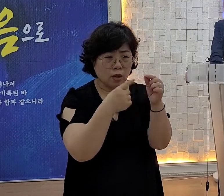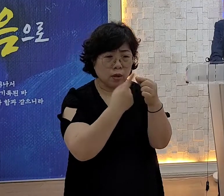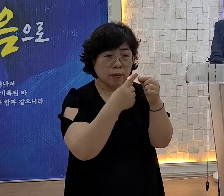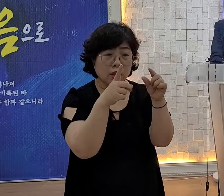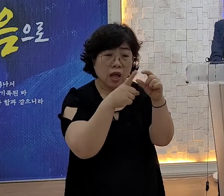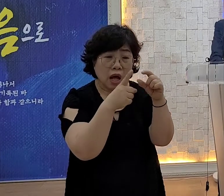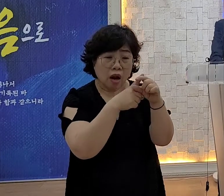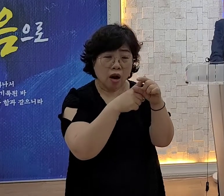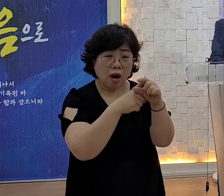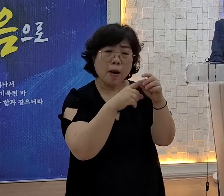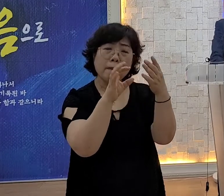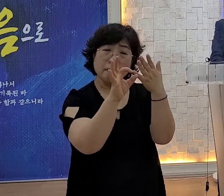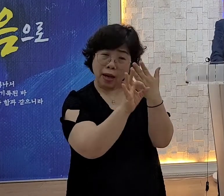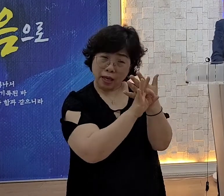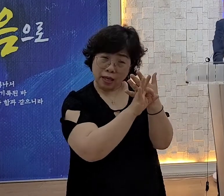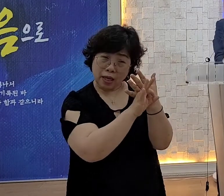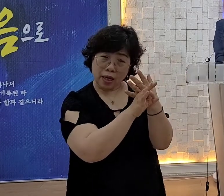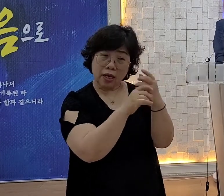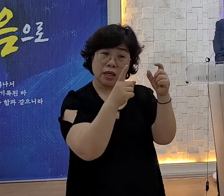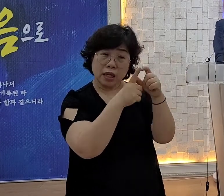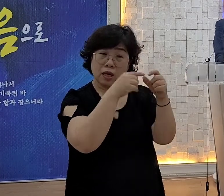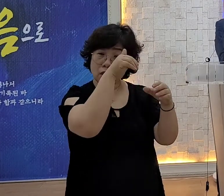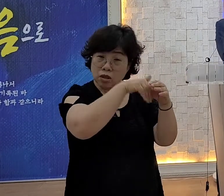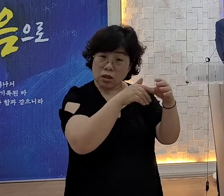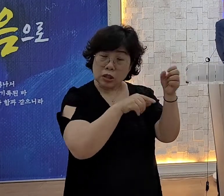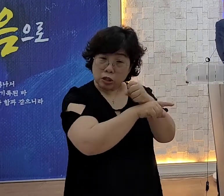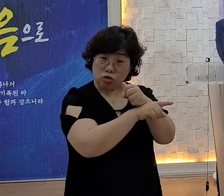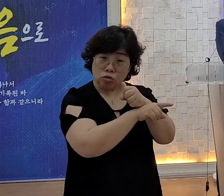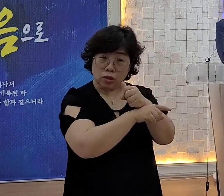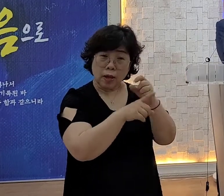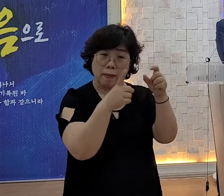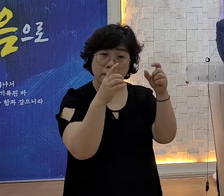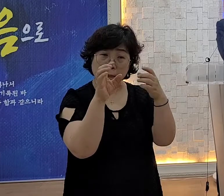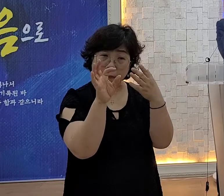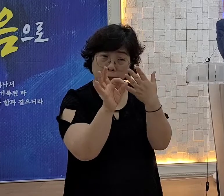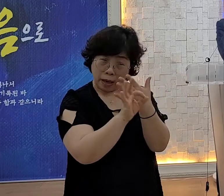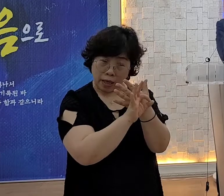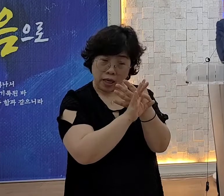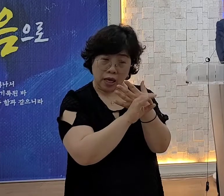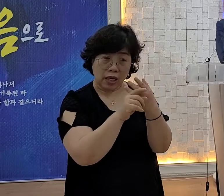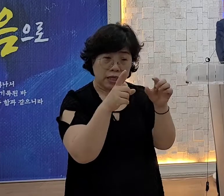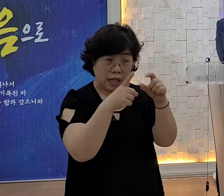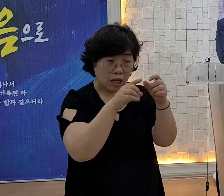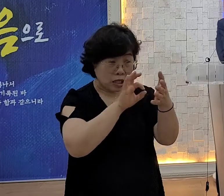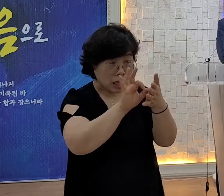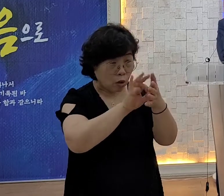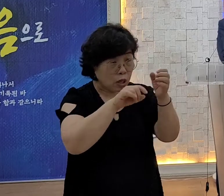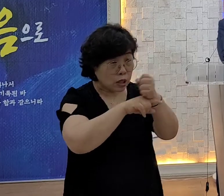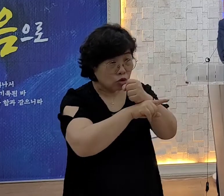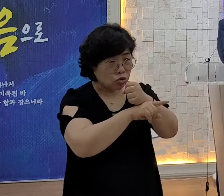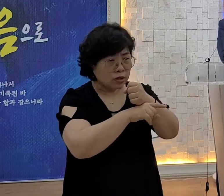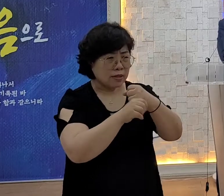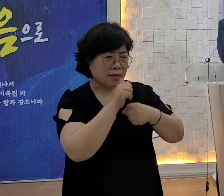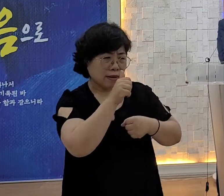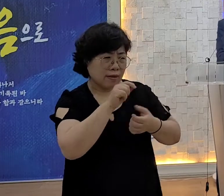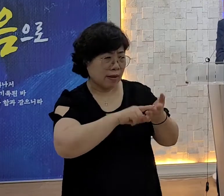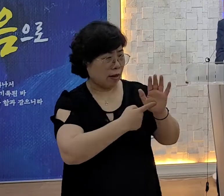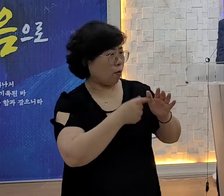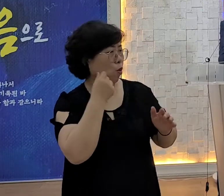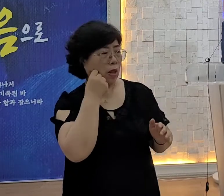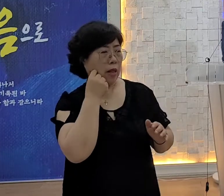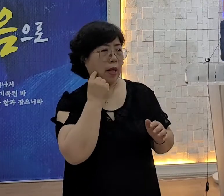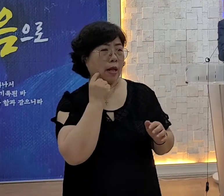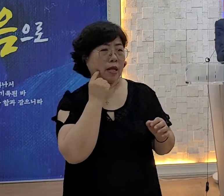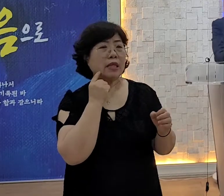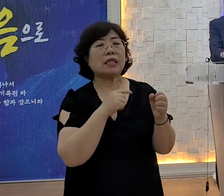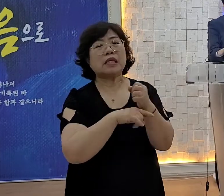만일은 어떤 뜻이냐면 절대로 일어날 수 없는 것을 뜻하는 표현이에요. 여기서